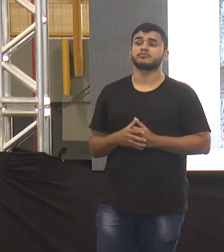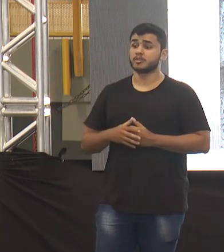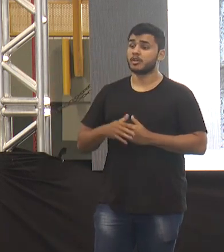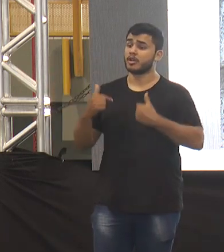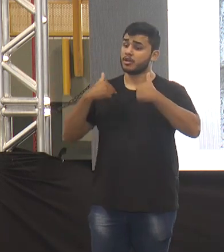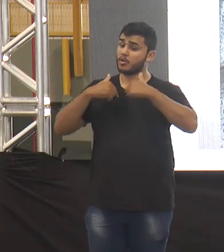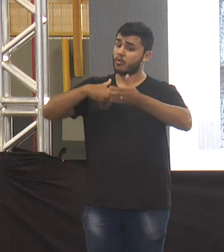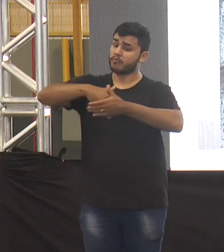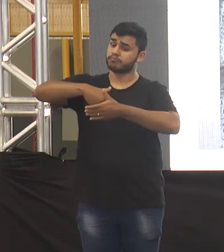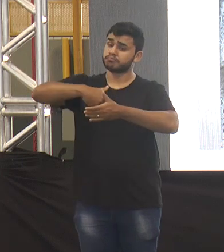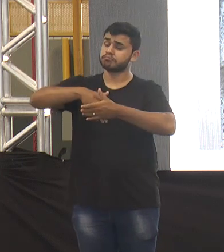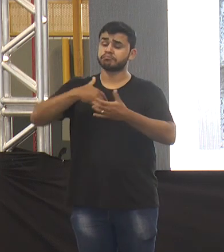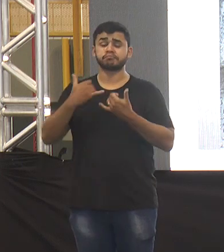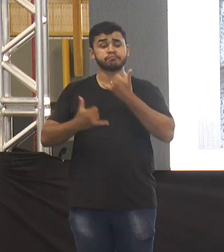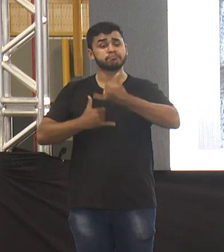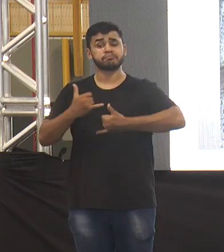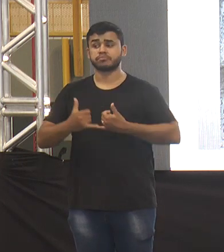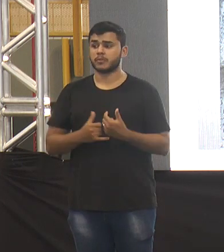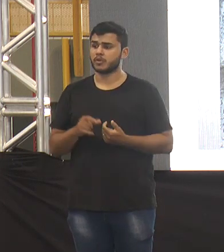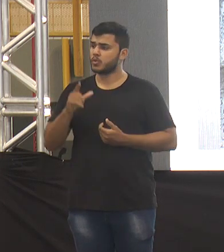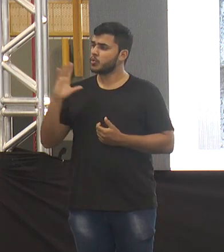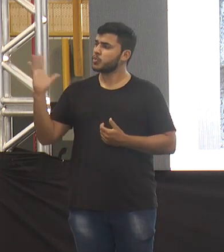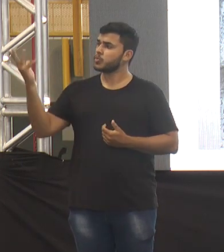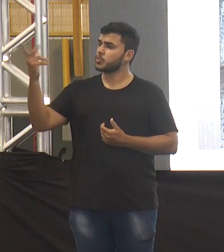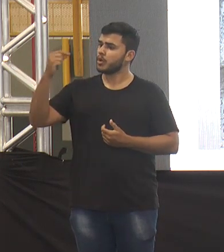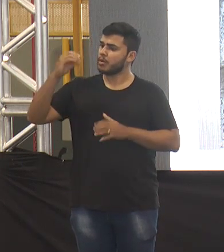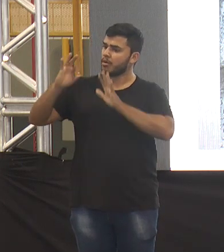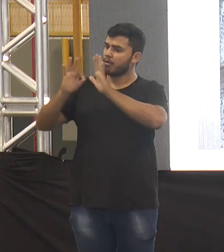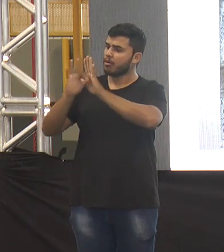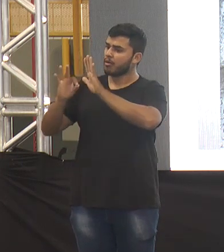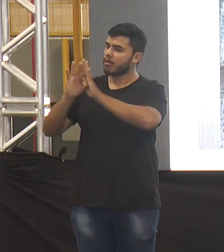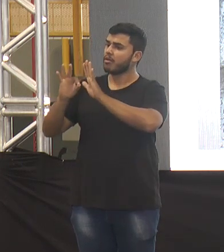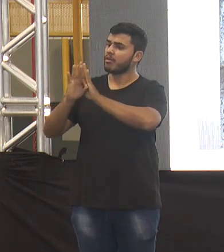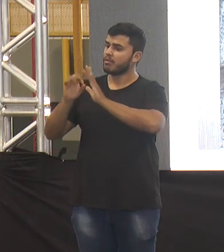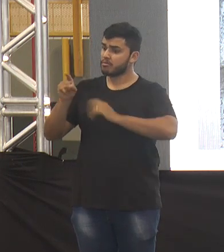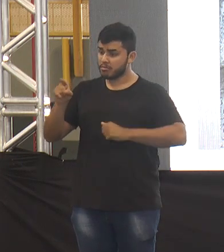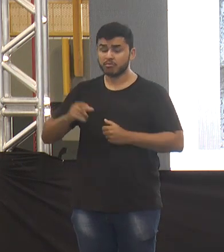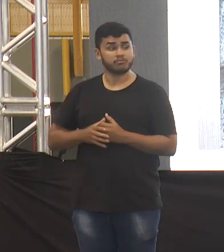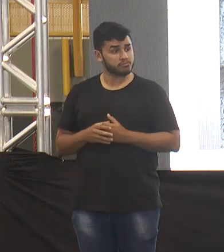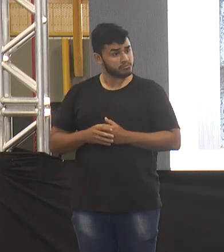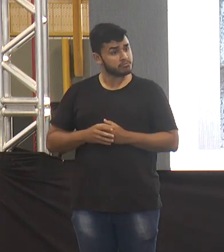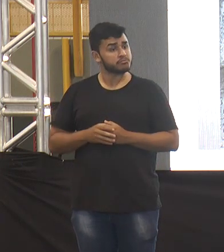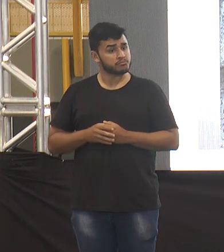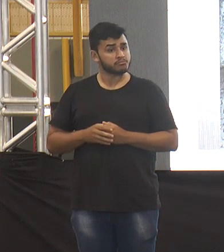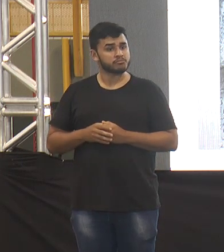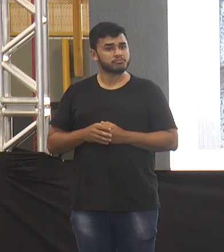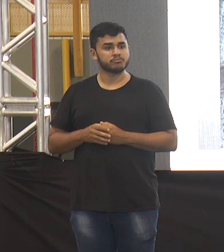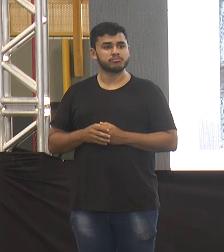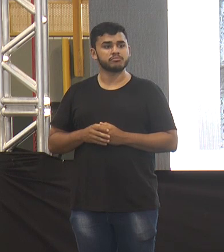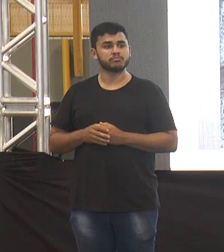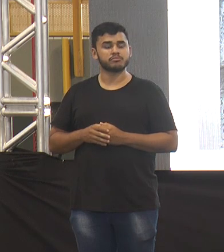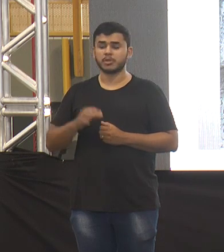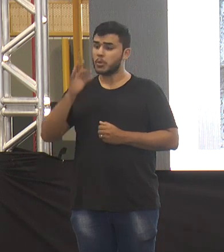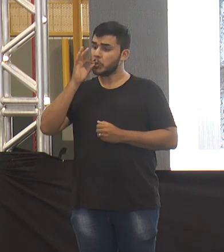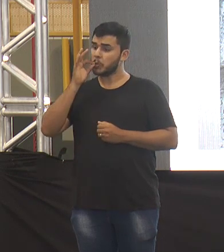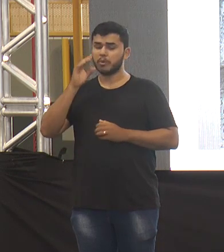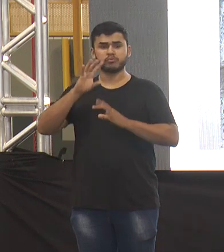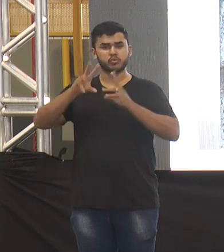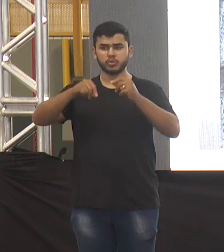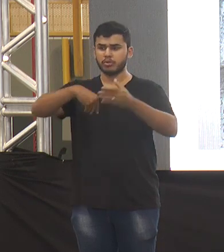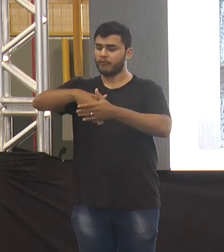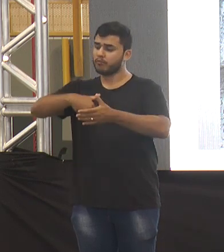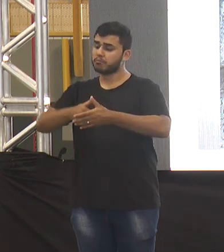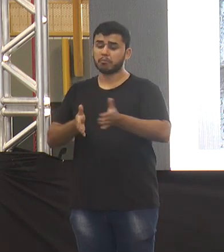eu ia jogar bola e a galera ficava fumando maconha enquanto jogava bola. E era uma